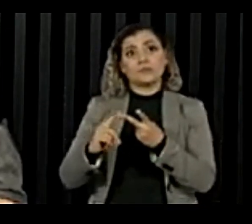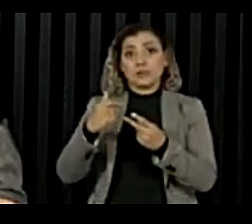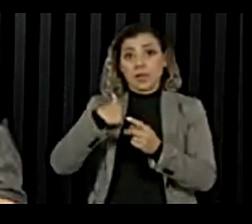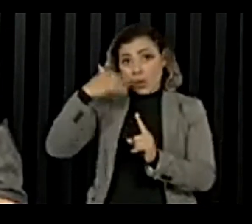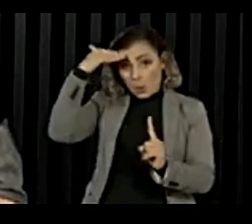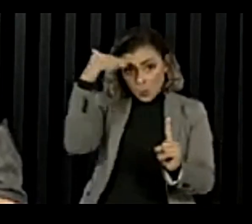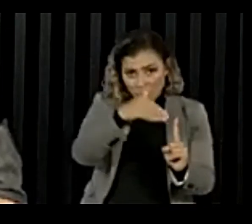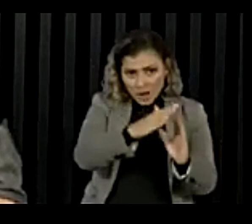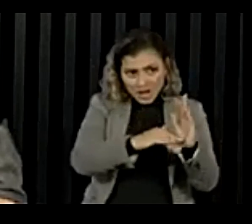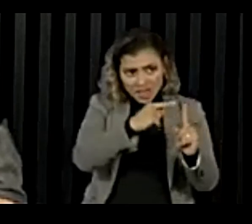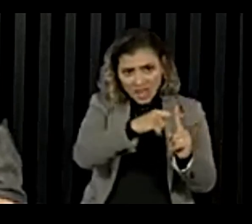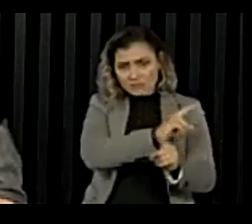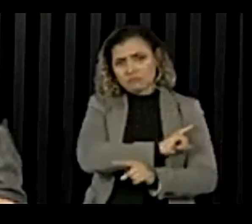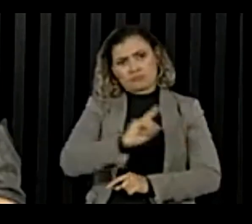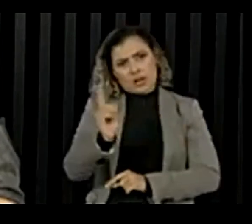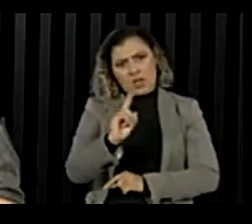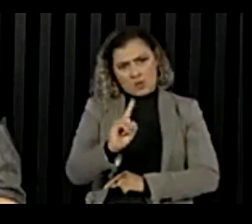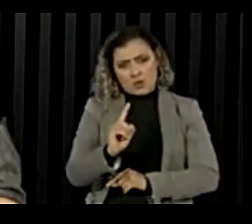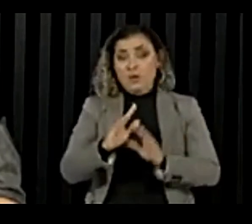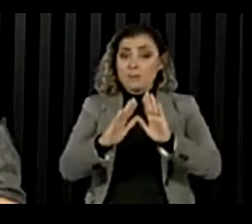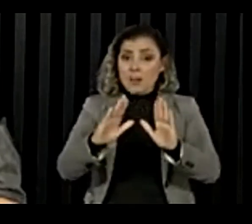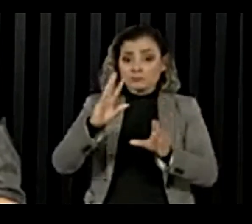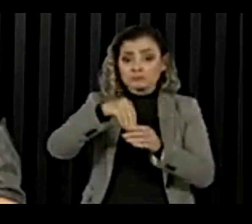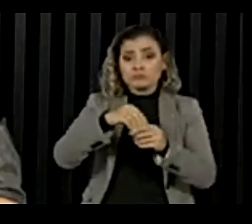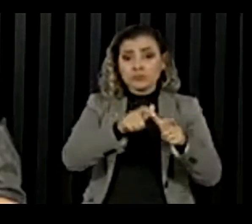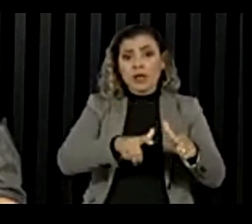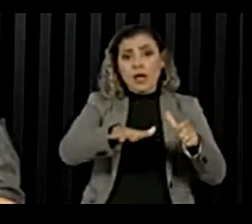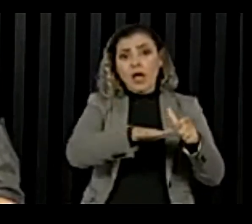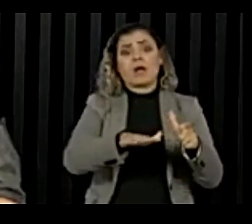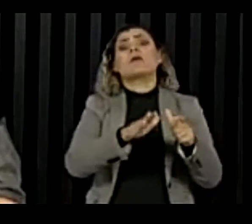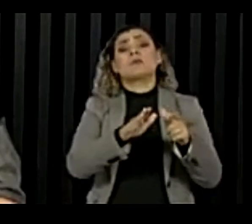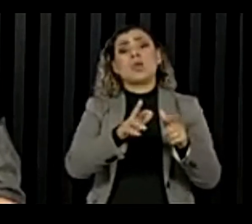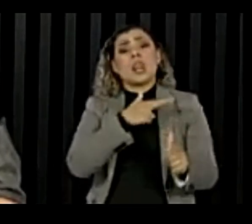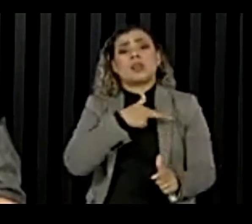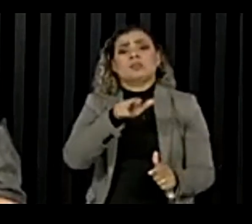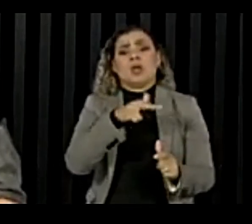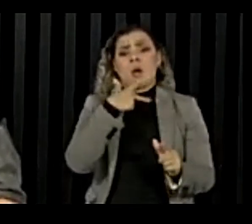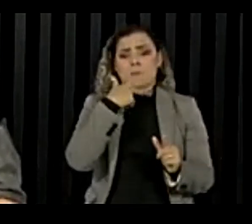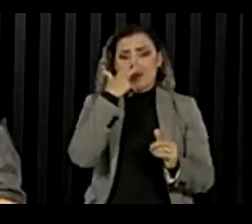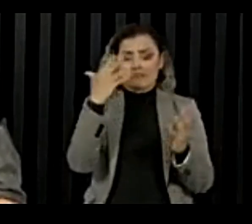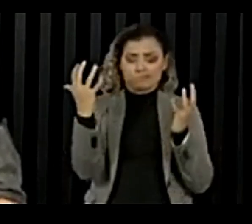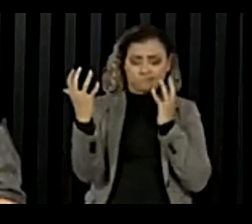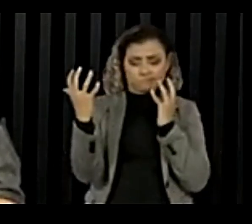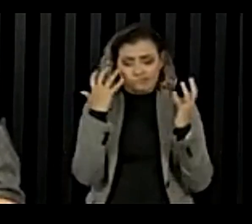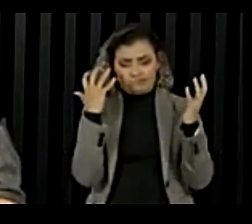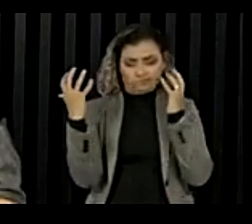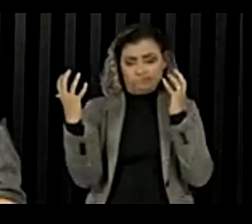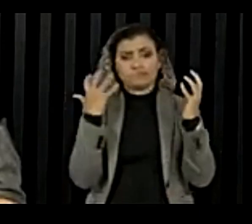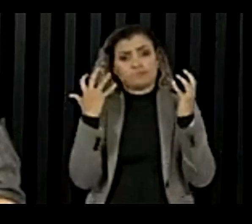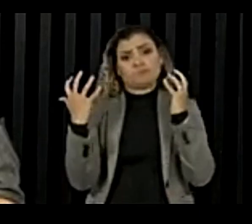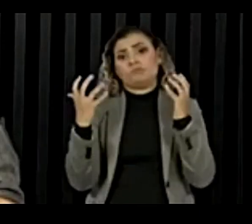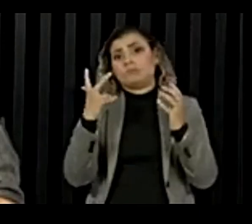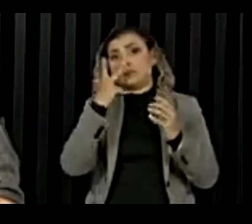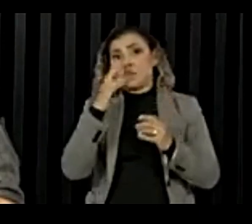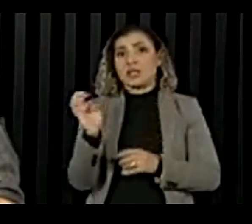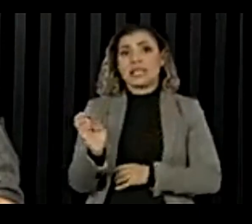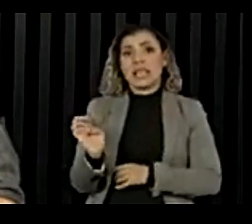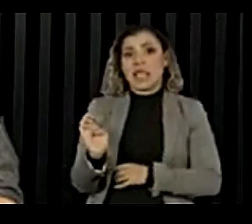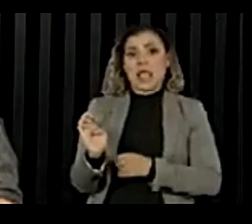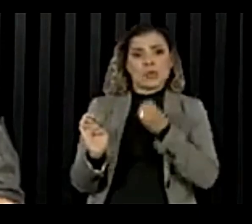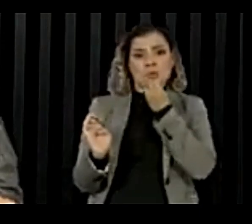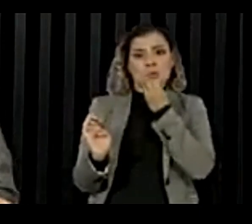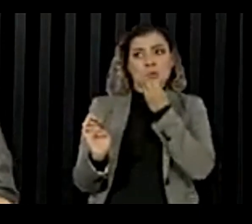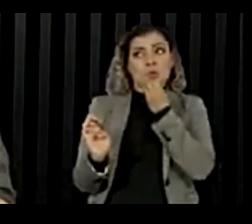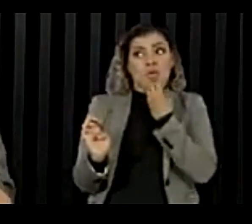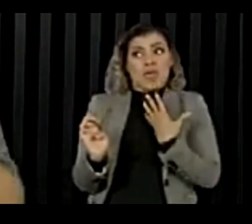a igreja por todo o reacionarismo do mundo, mas dentro de um espaço onde eu lidei com esses valores, onde gays não eram tão bem